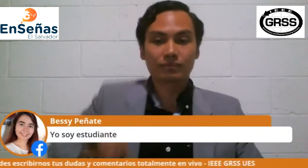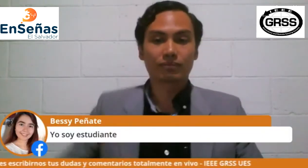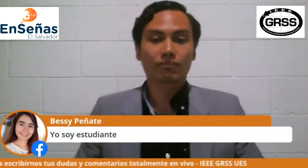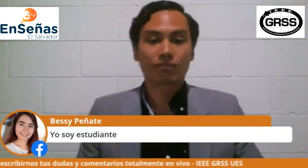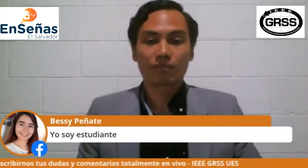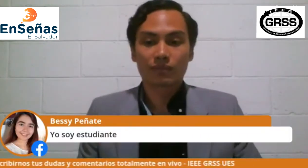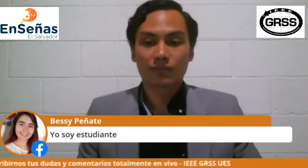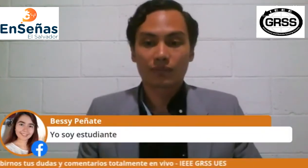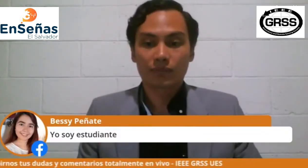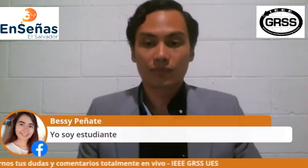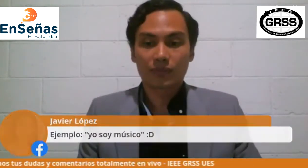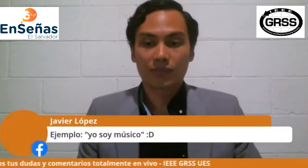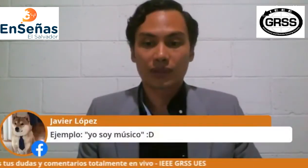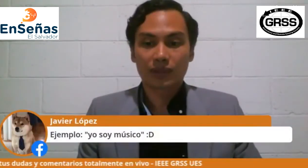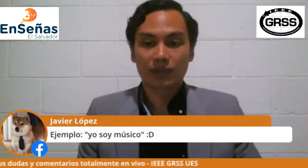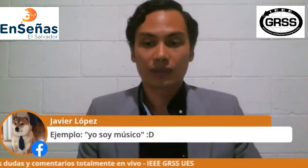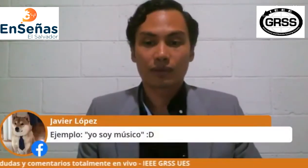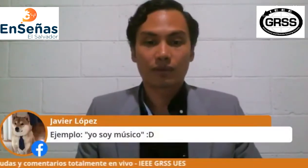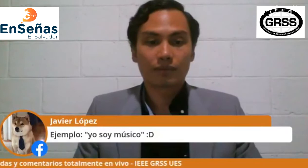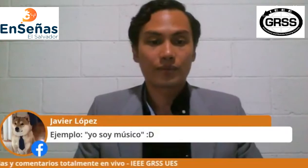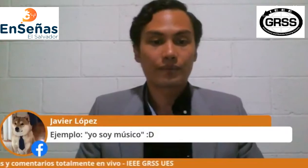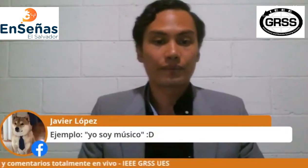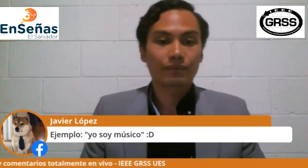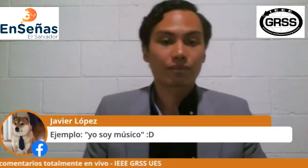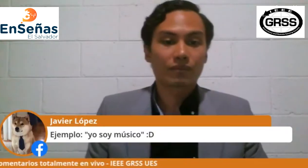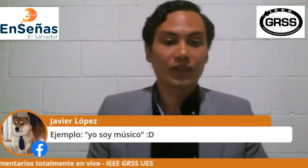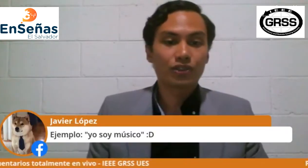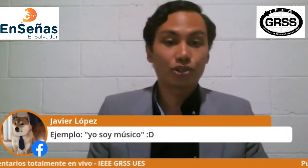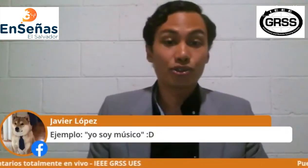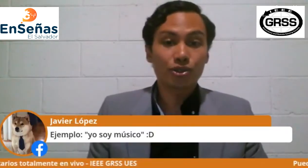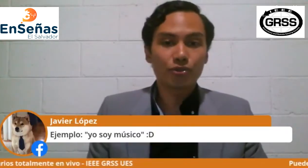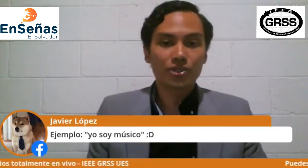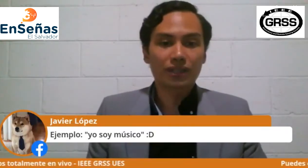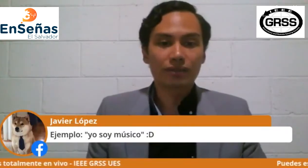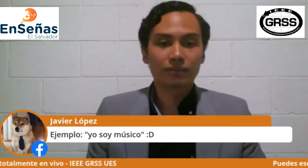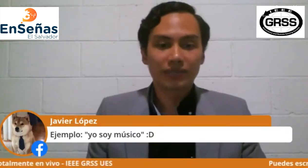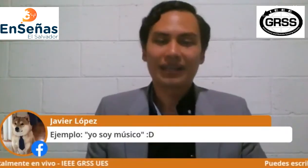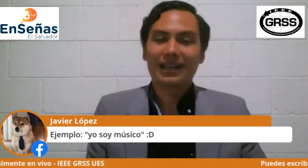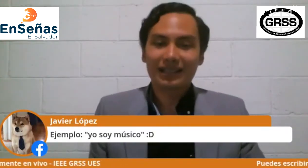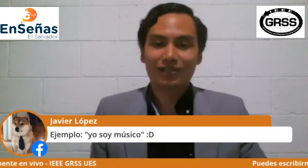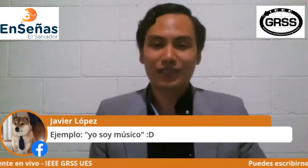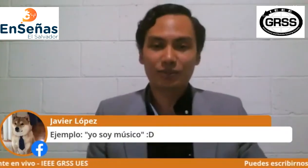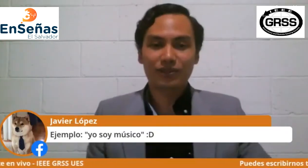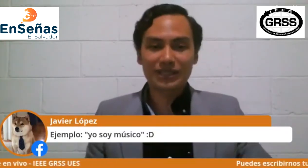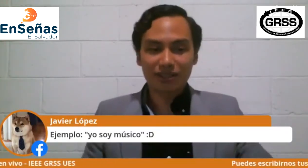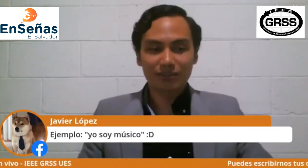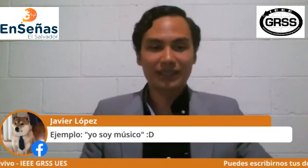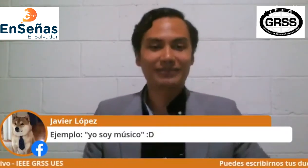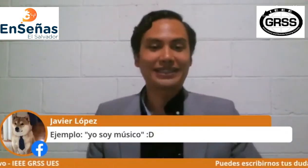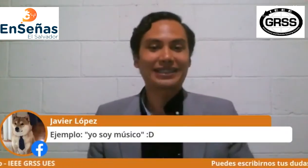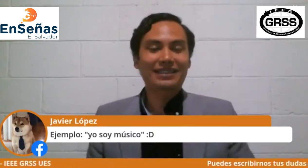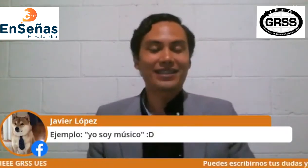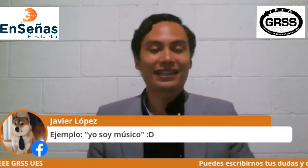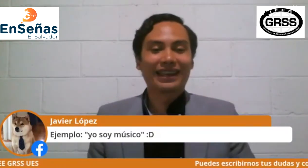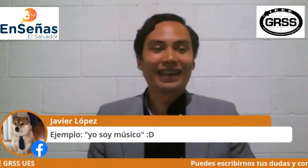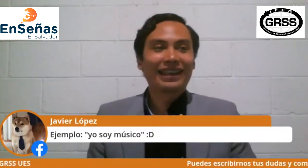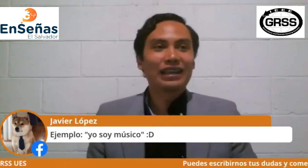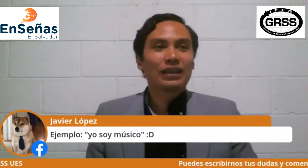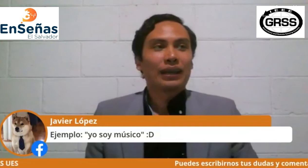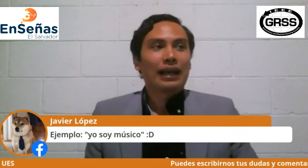Yo soy músico. Ah, qué bonita profesión, mire, esa está